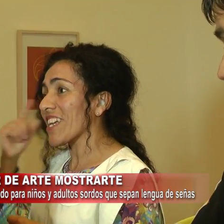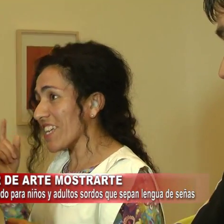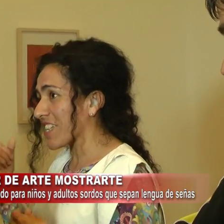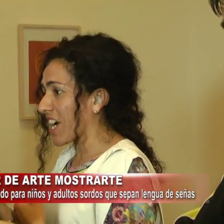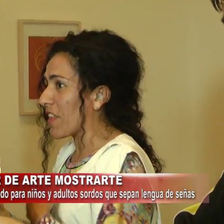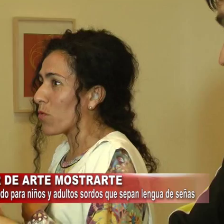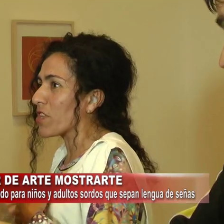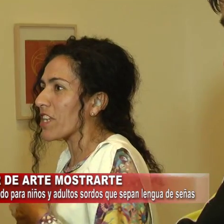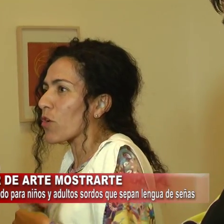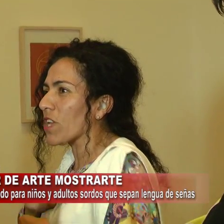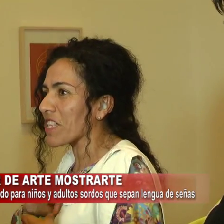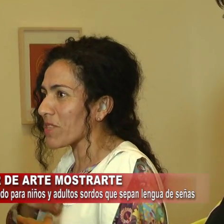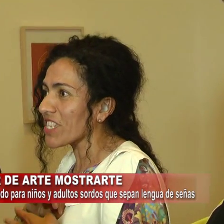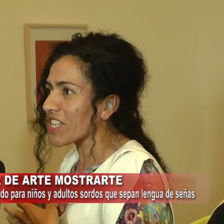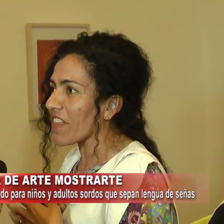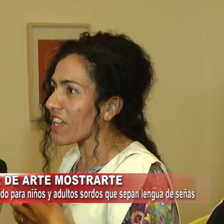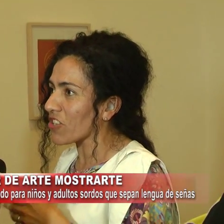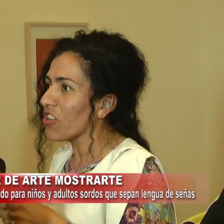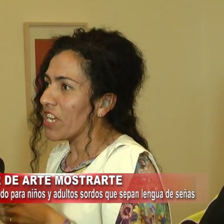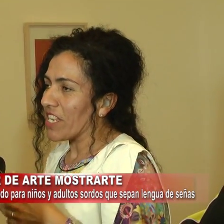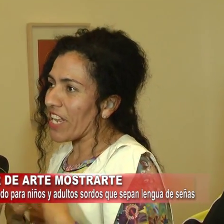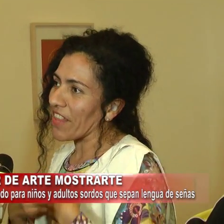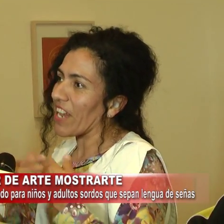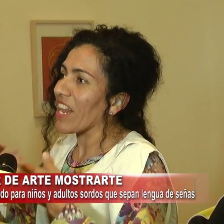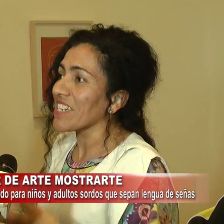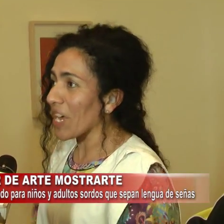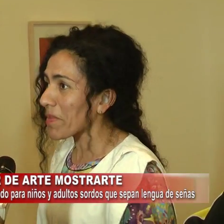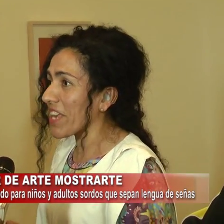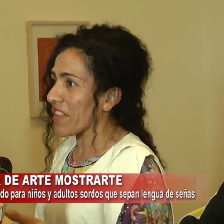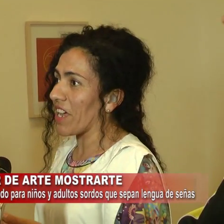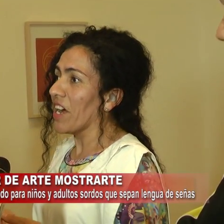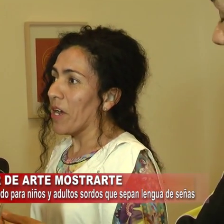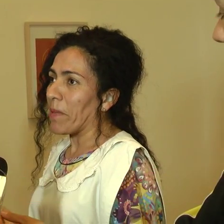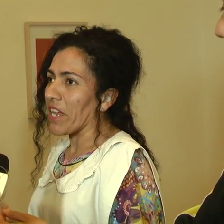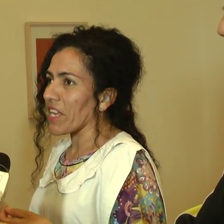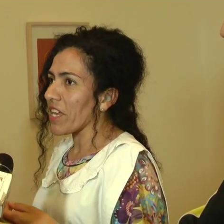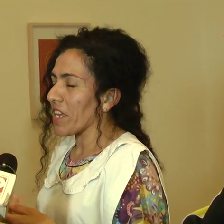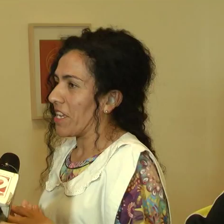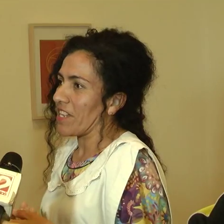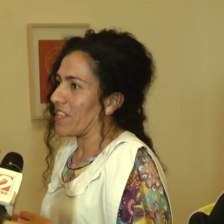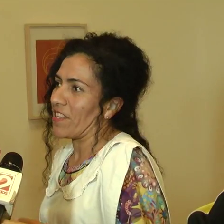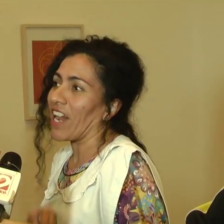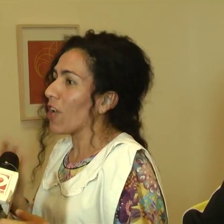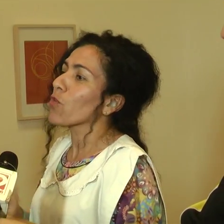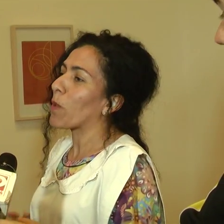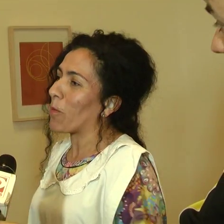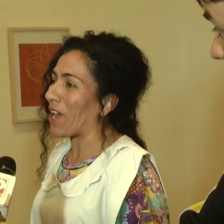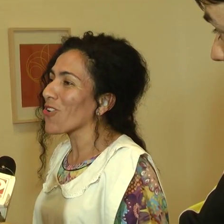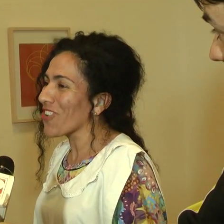creencia, cada uno tiene como una semisita adentro. Y hay que darle la herramienta para que salgan los nuevos bambú.